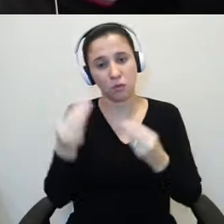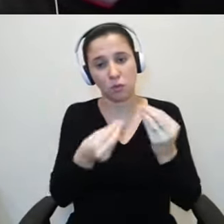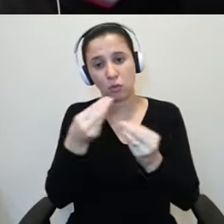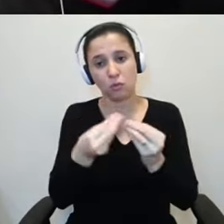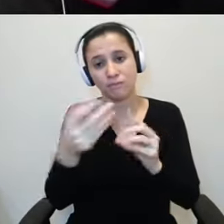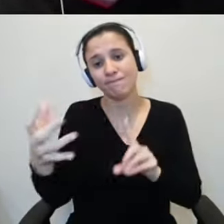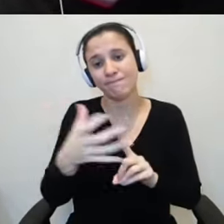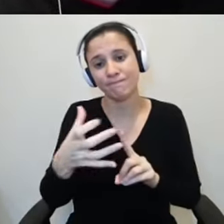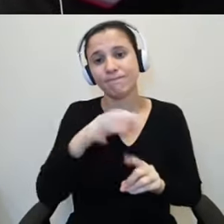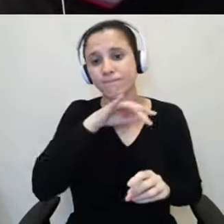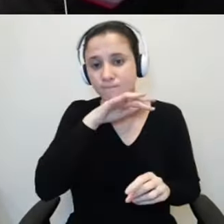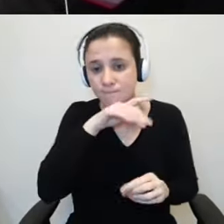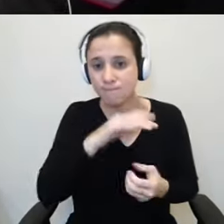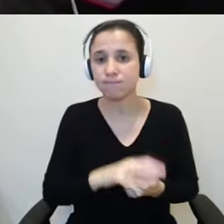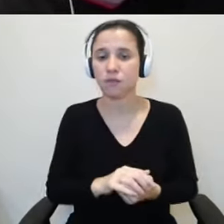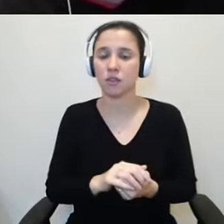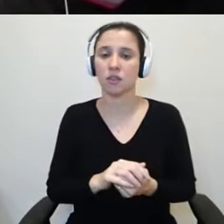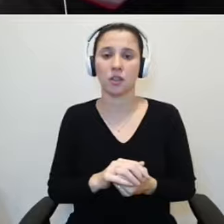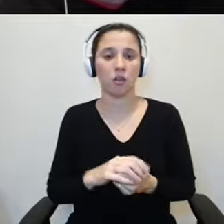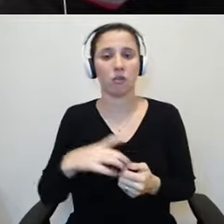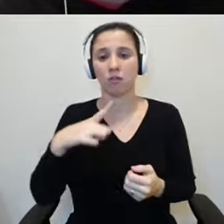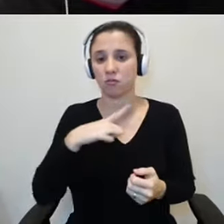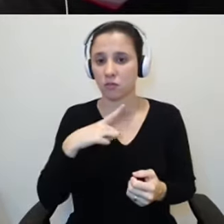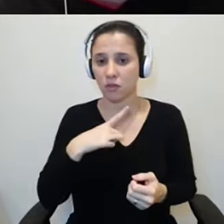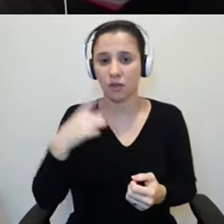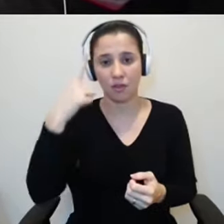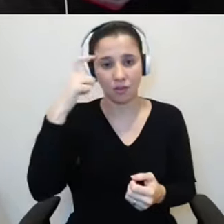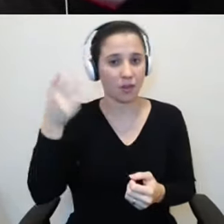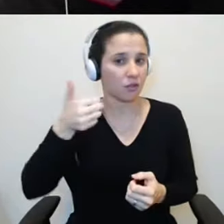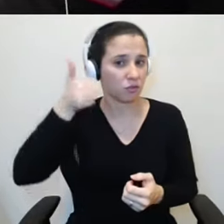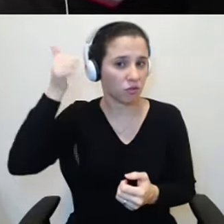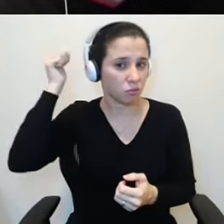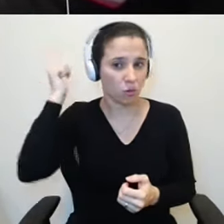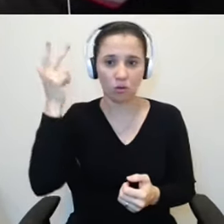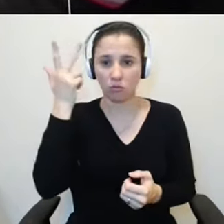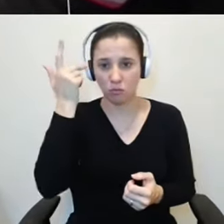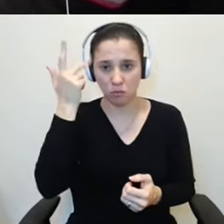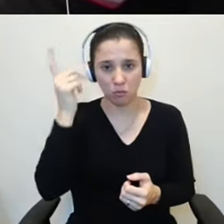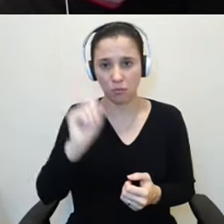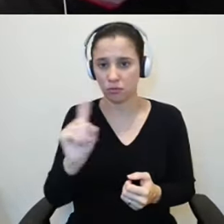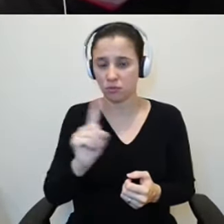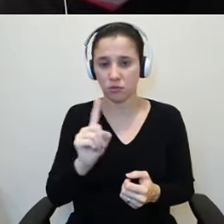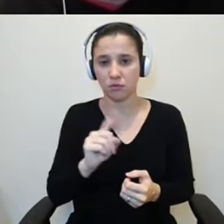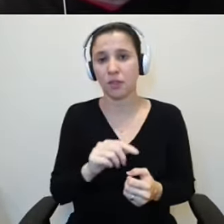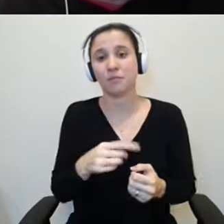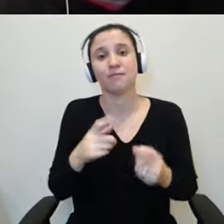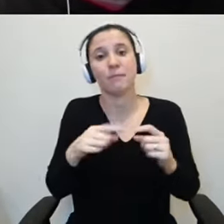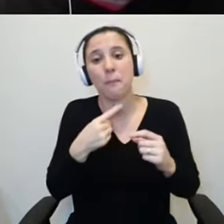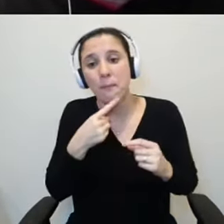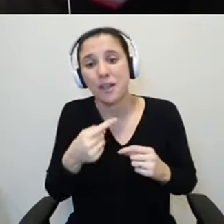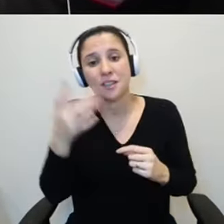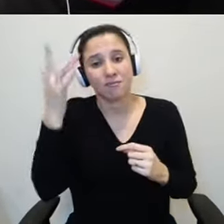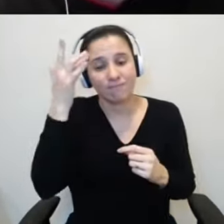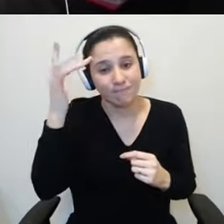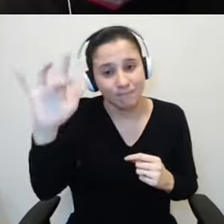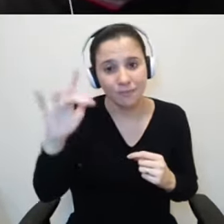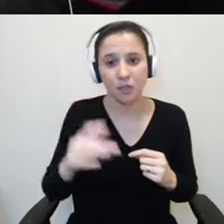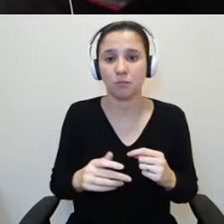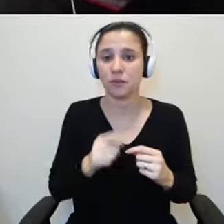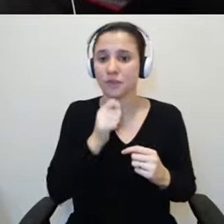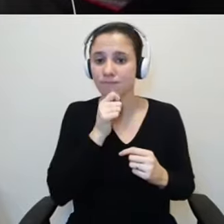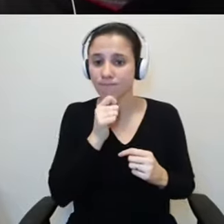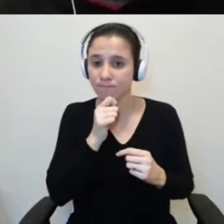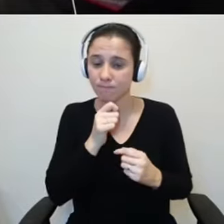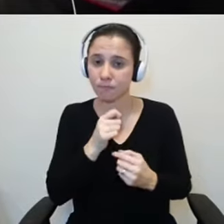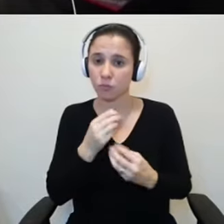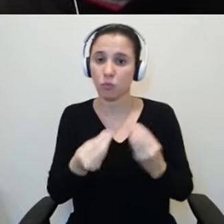justamente correr o vestibular normalmente. Claro que a gente não tem previsão nem nada disso. O Instituto ele já trabalha com a questão da